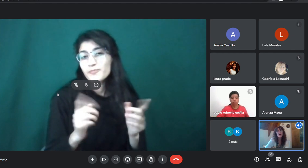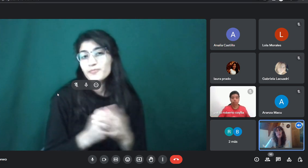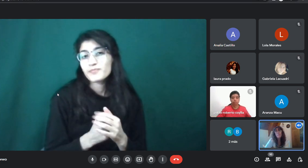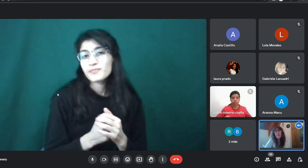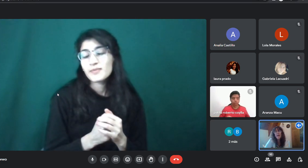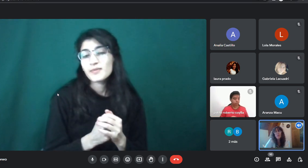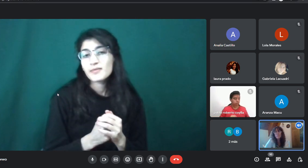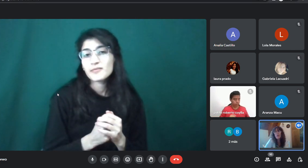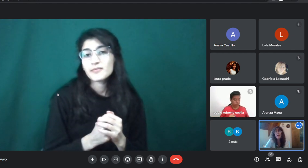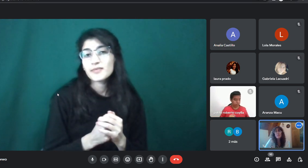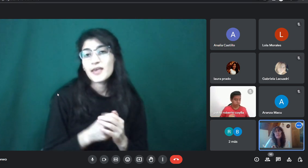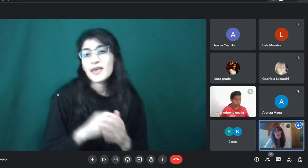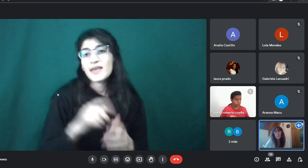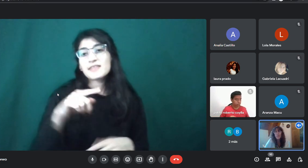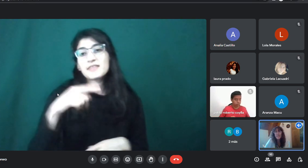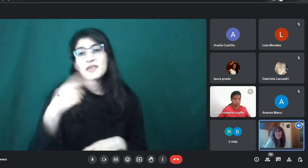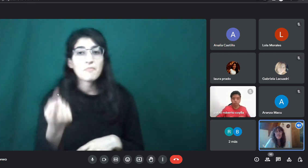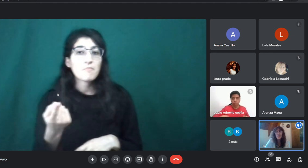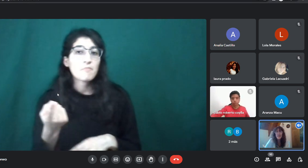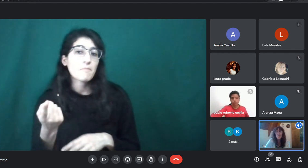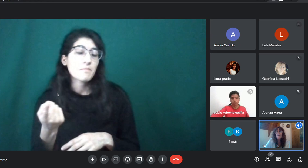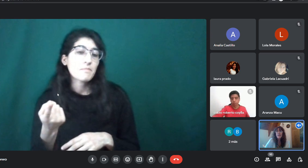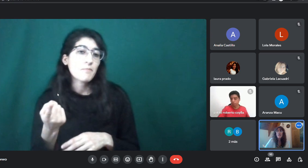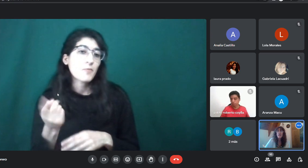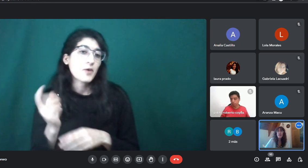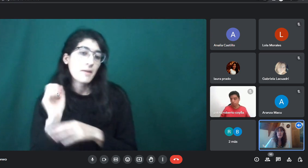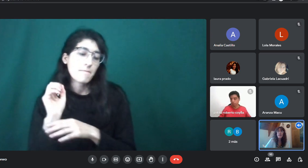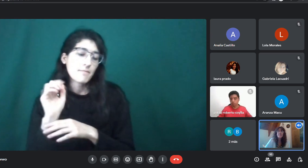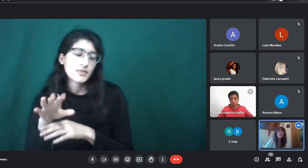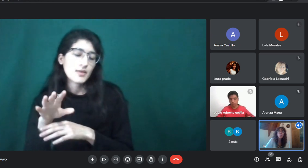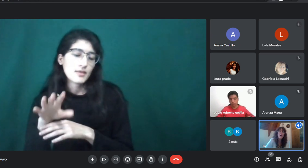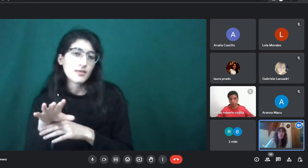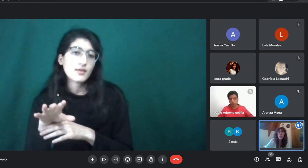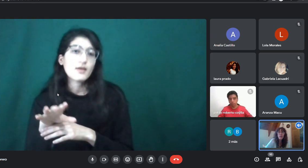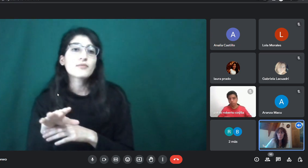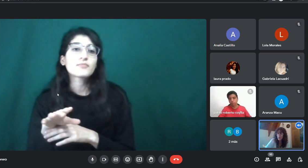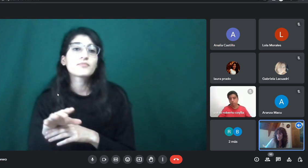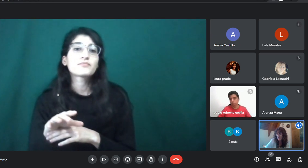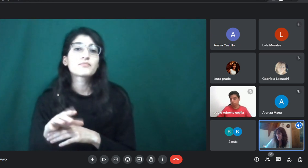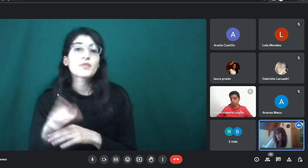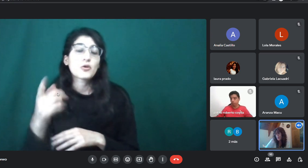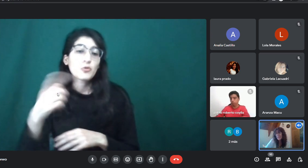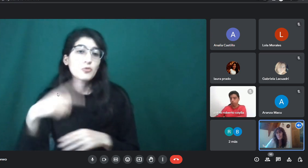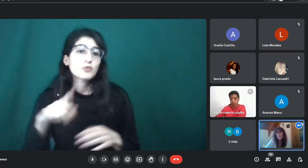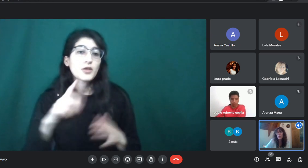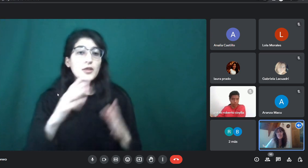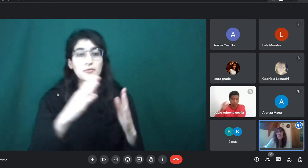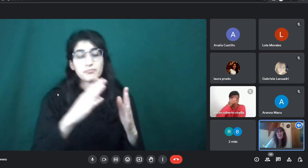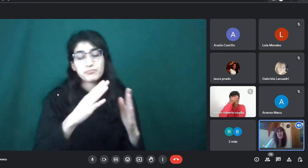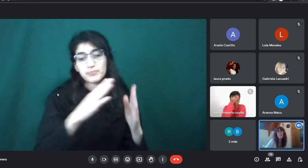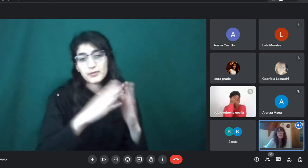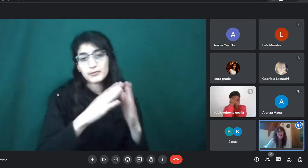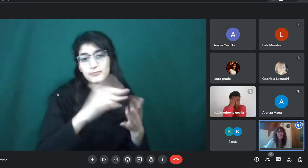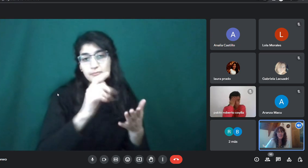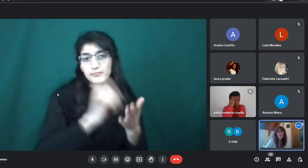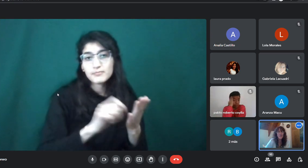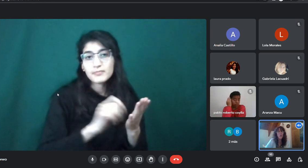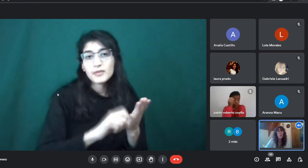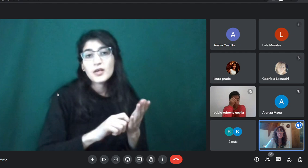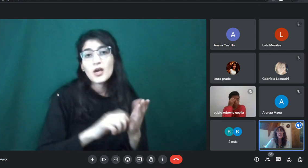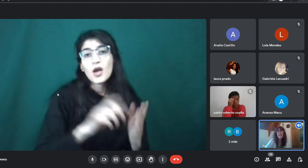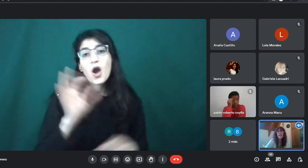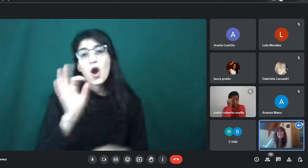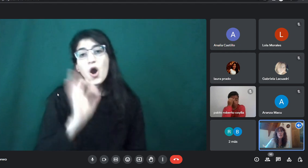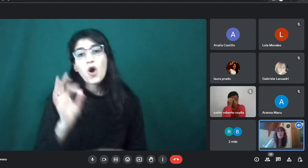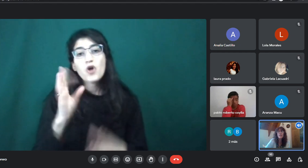Se las voy a enviar, si la pueden hacer, y si no la corregimos o la terminamos de hacer el martes.